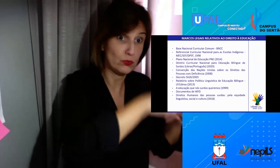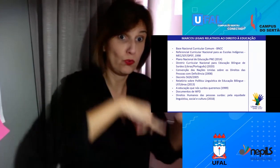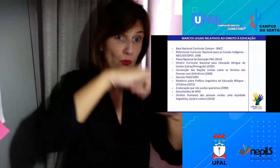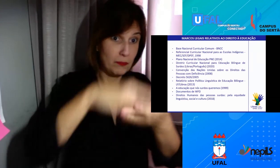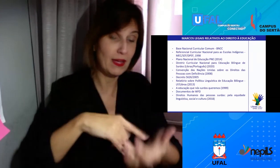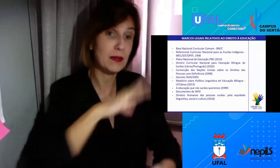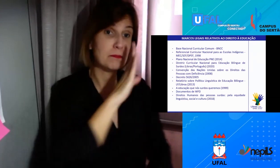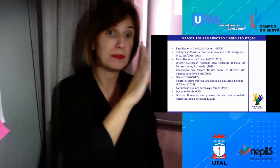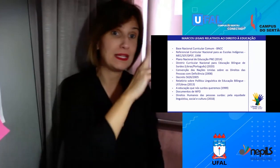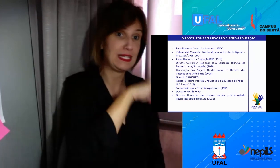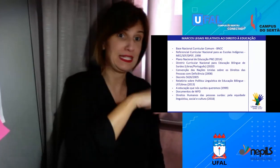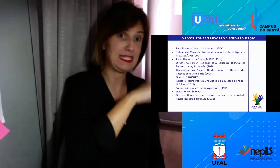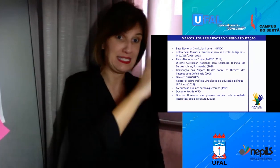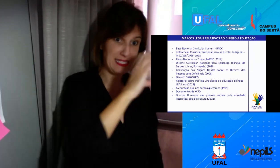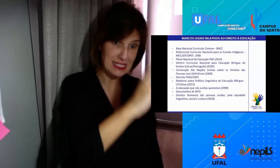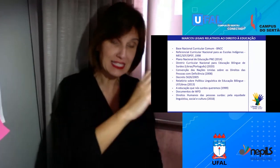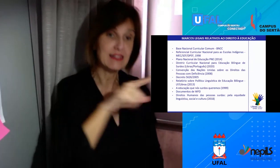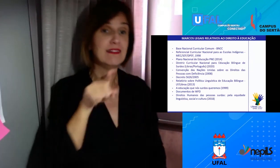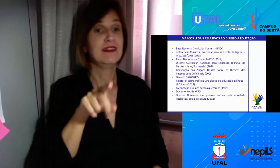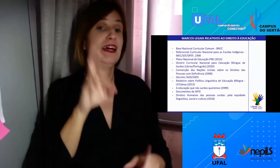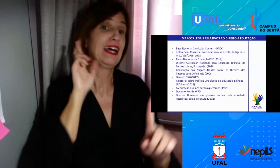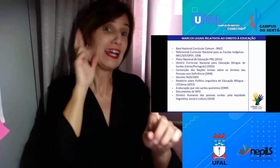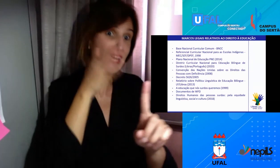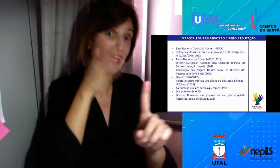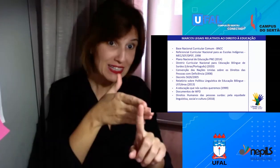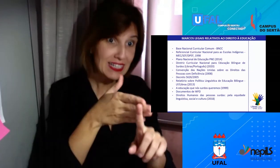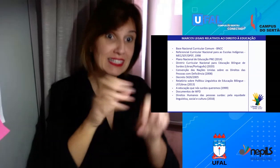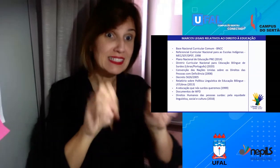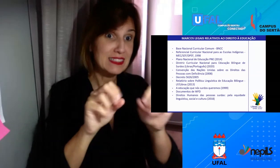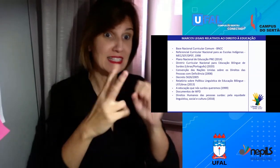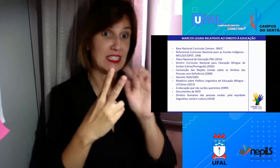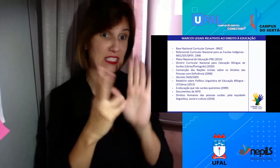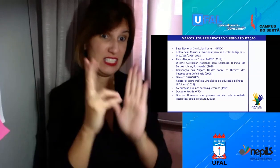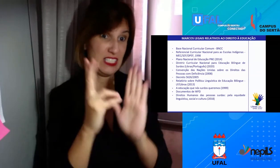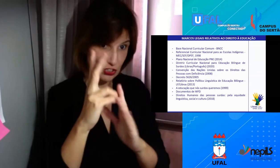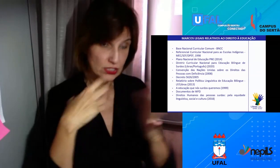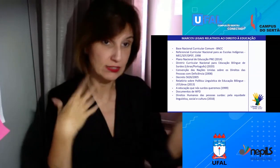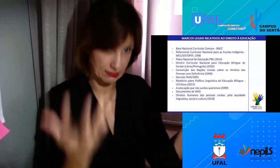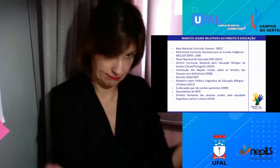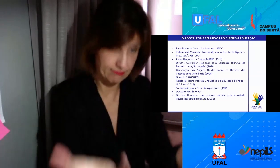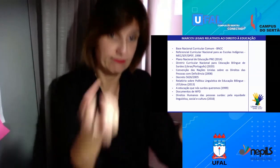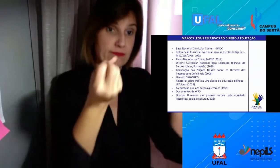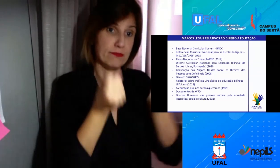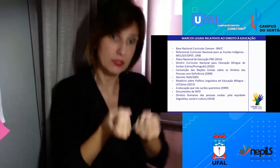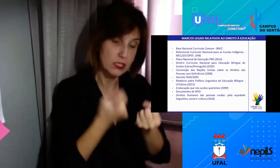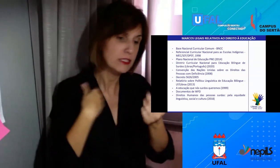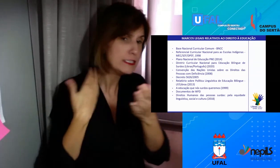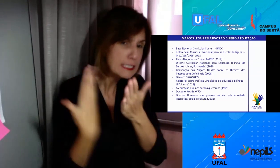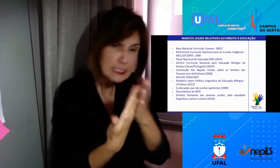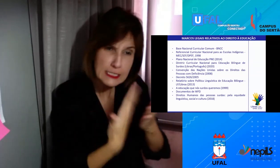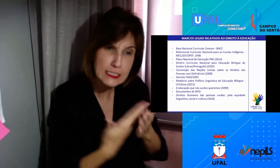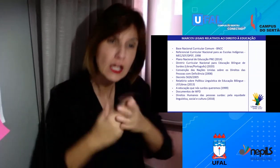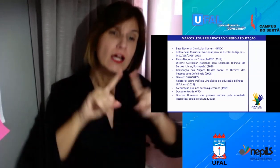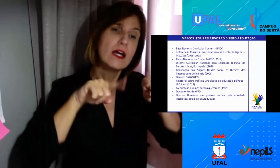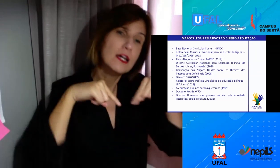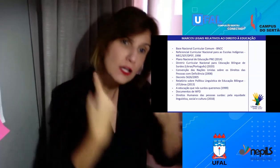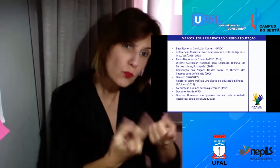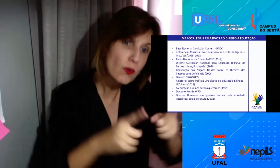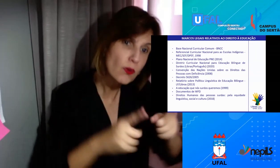especificamente para o atendimento do público nas escolas indígenas. Então, nós temos também o BNCC, que